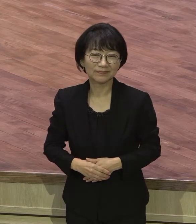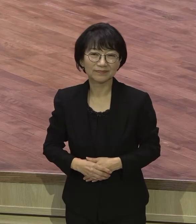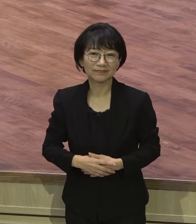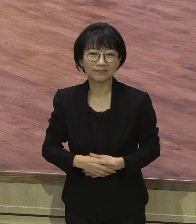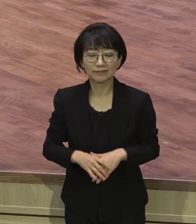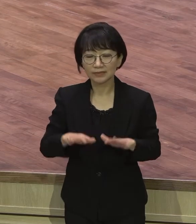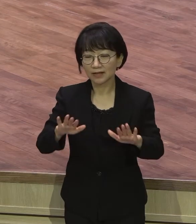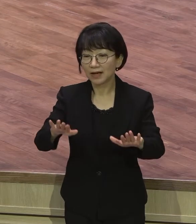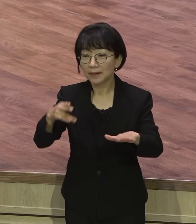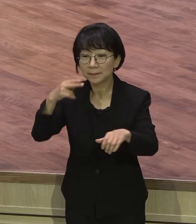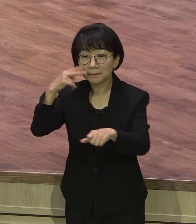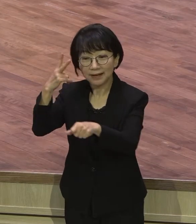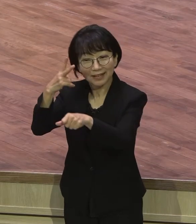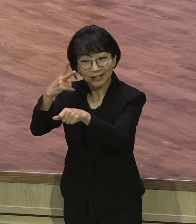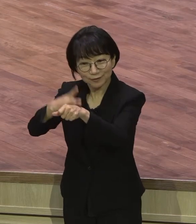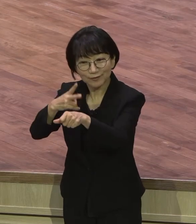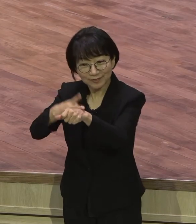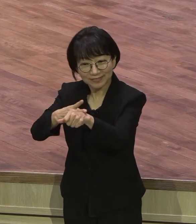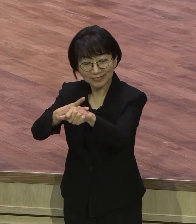사도 바울이